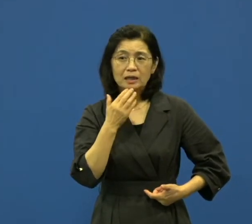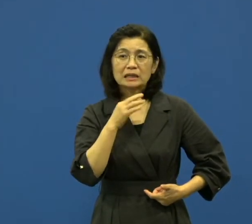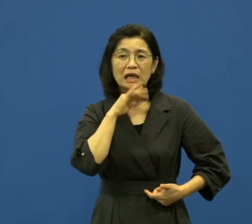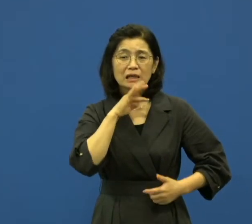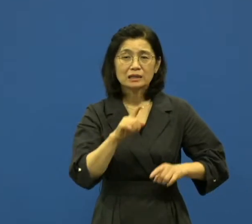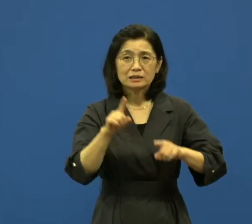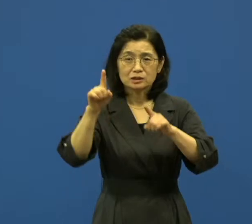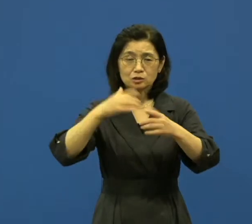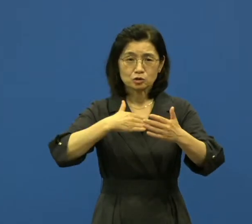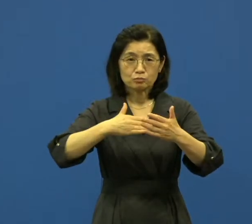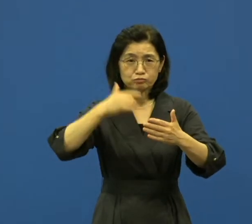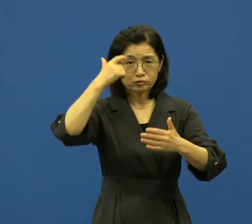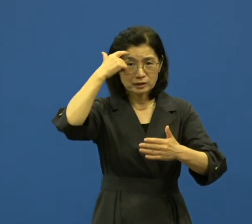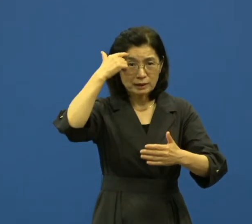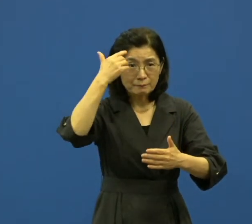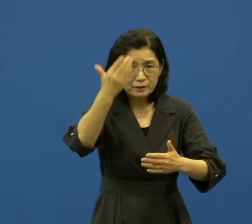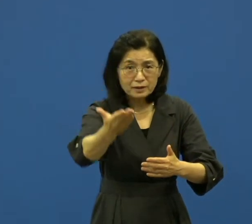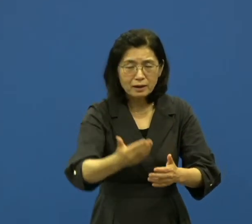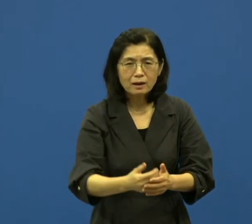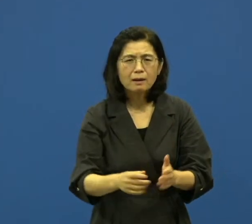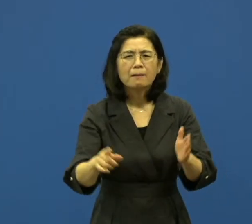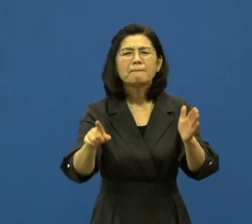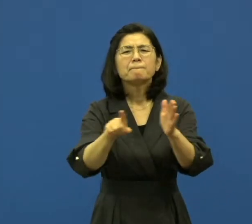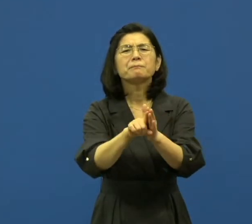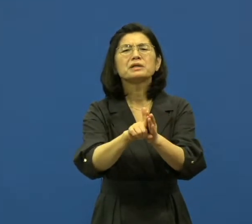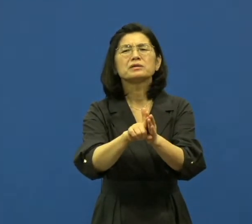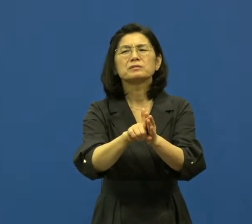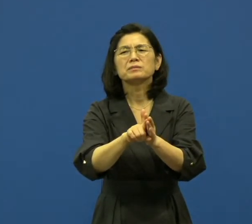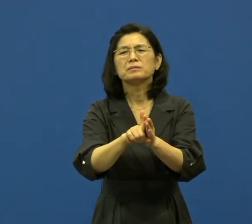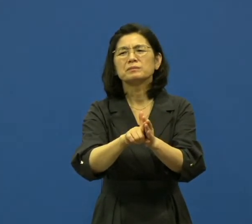아니에요. 마땅한 믿음이 준비되지 않았기 때문에